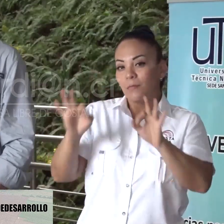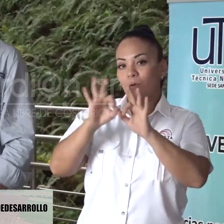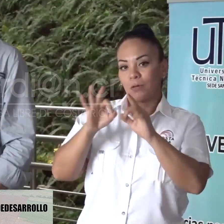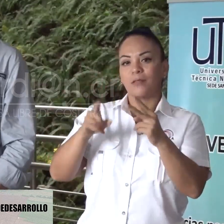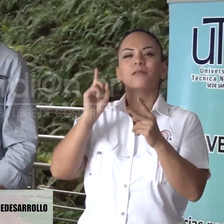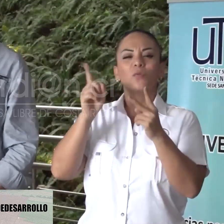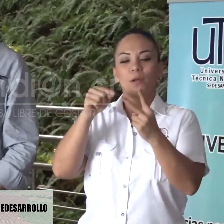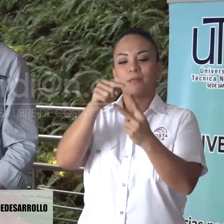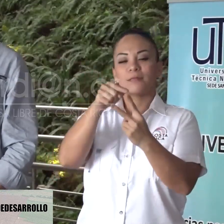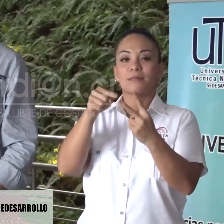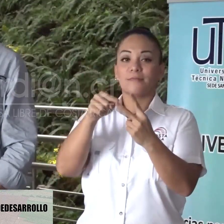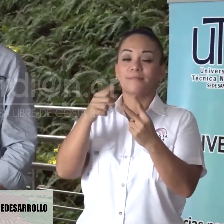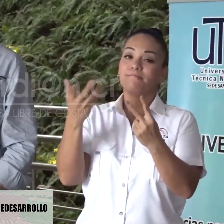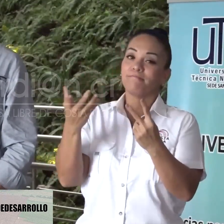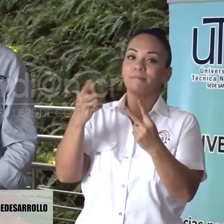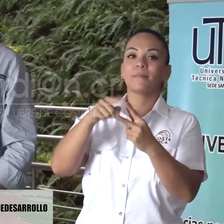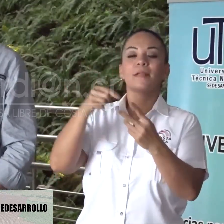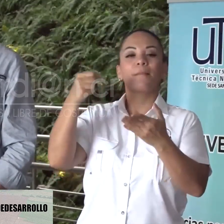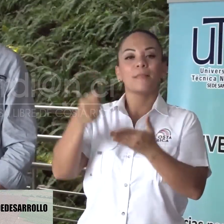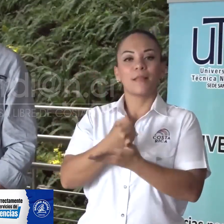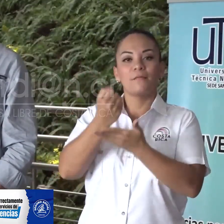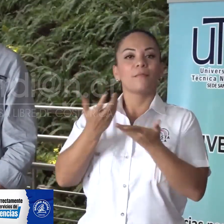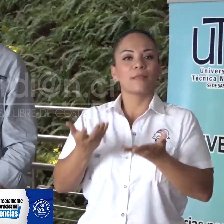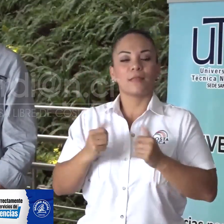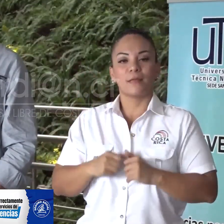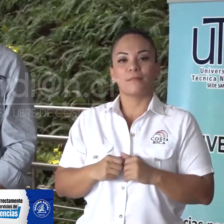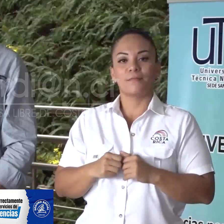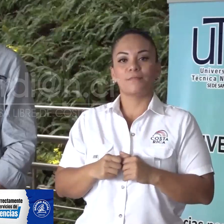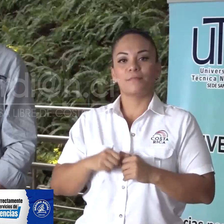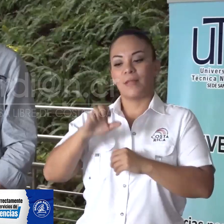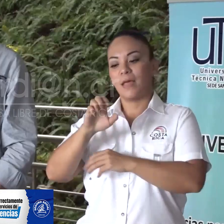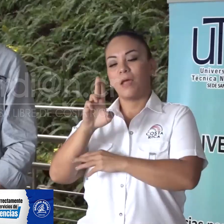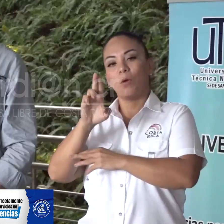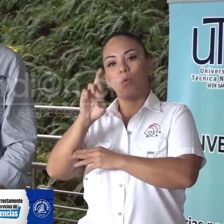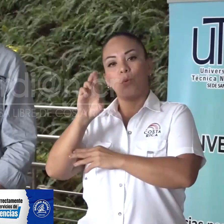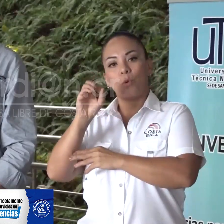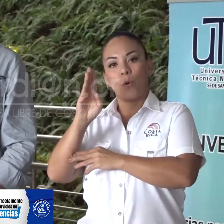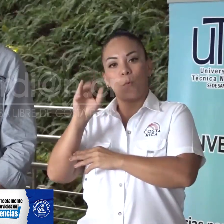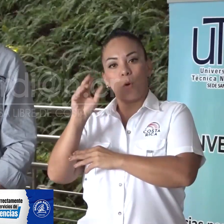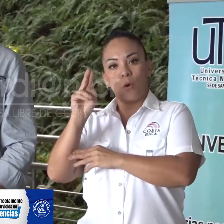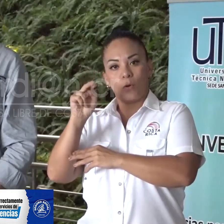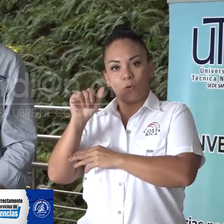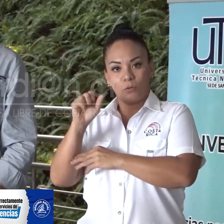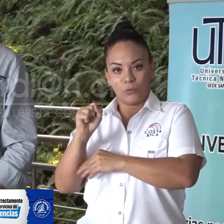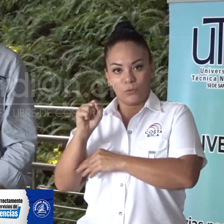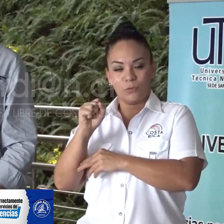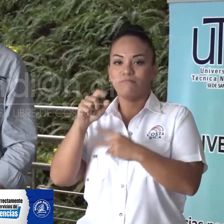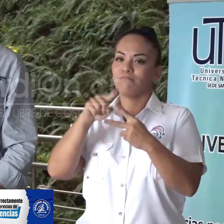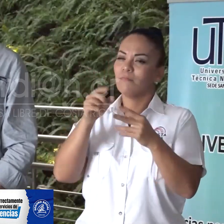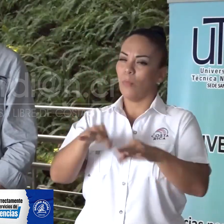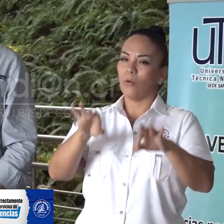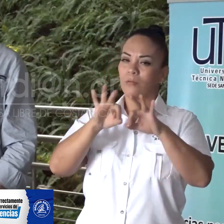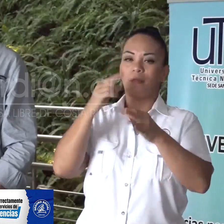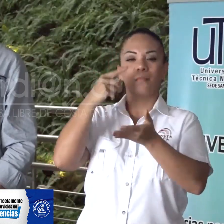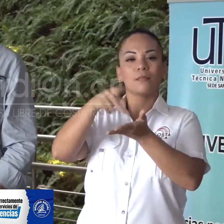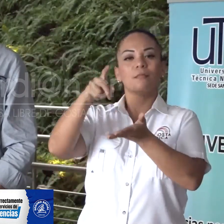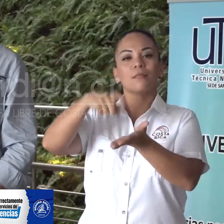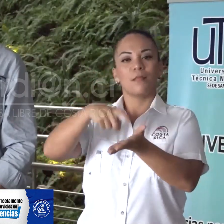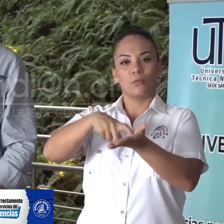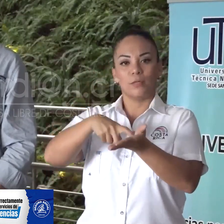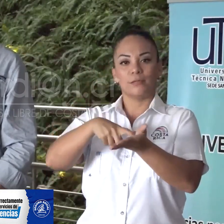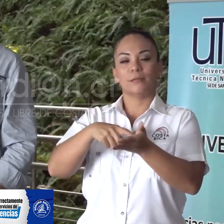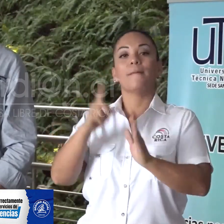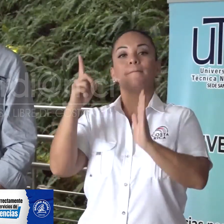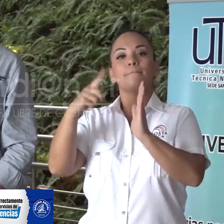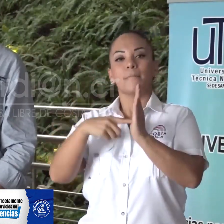ser, desafortunadamente, los eurobonos para pagar la deuda, los 1.000